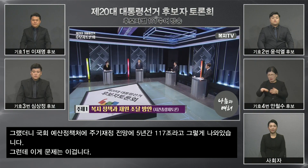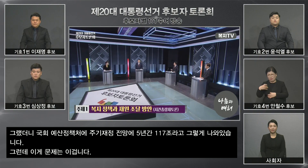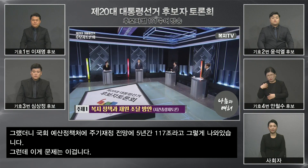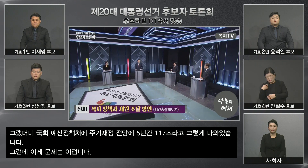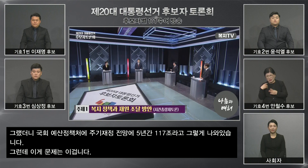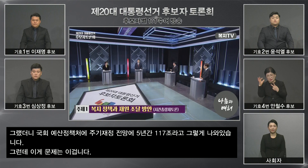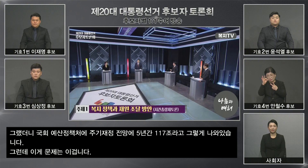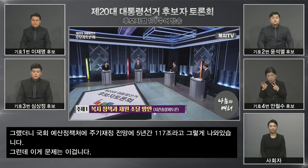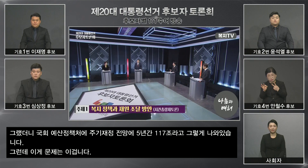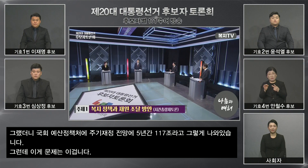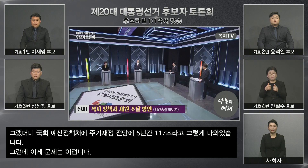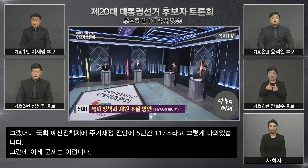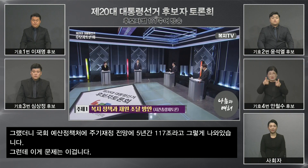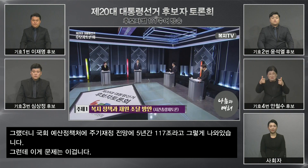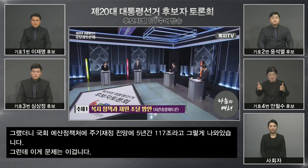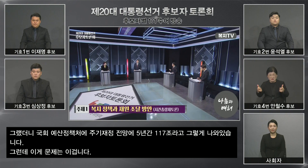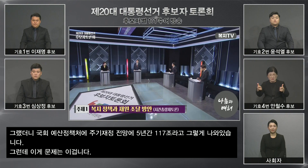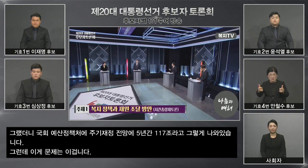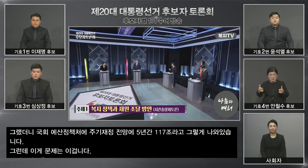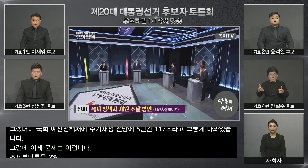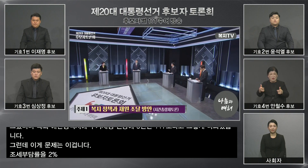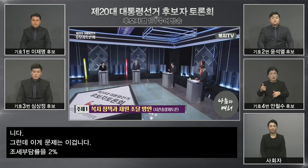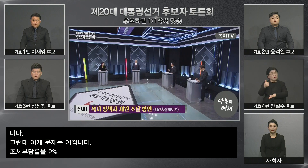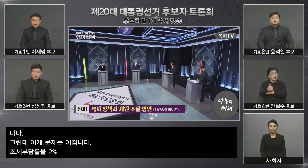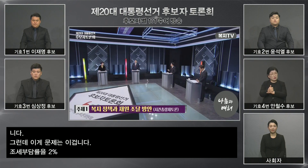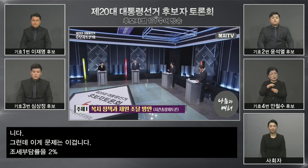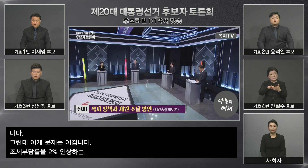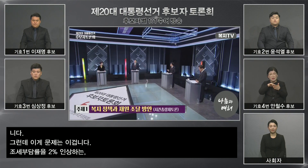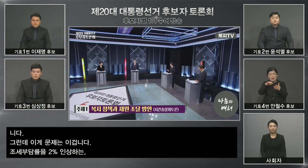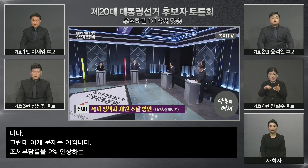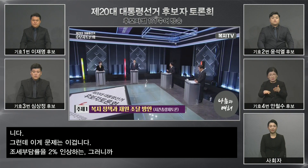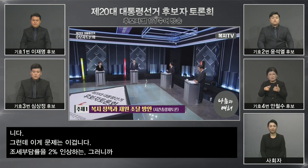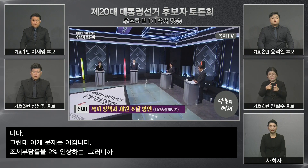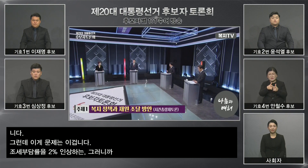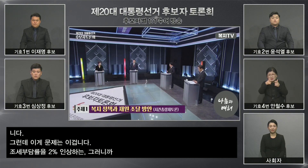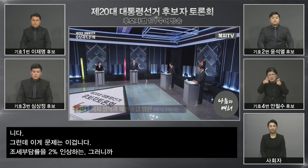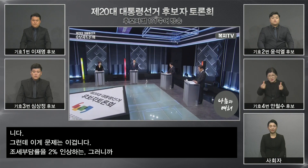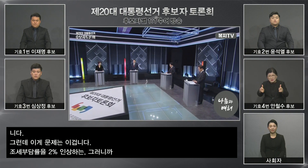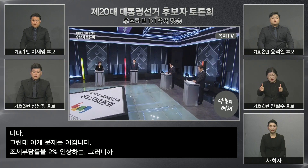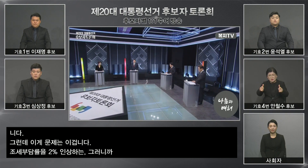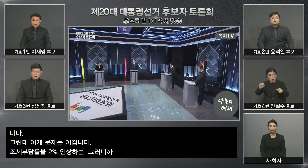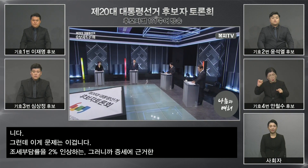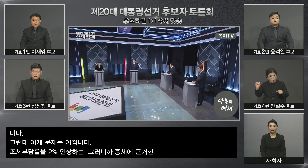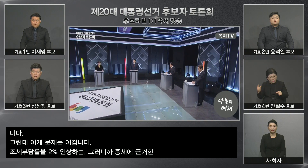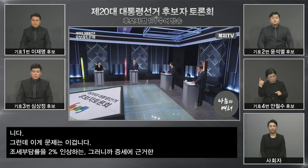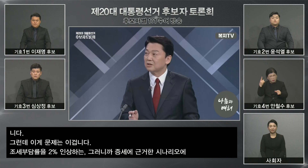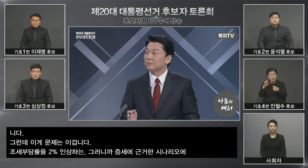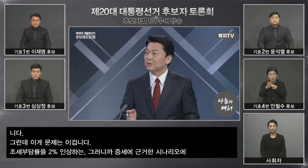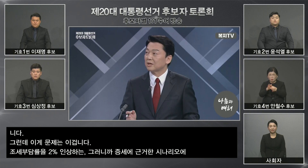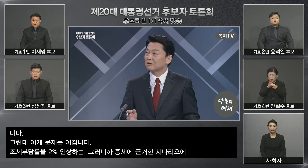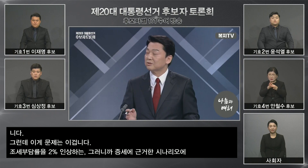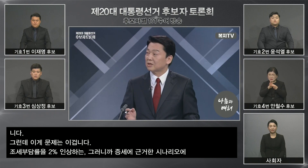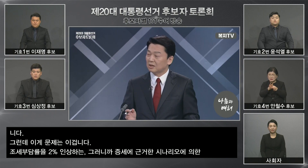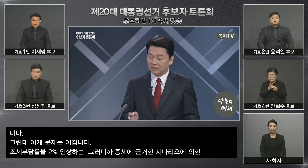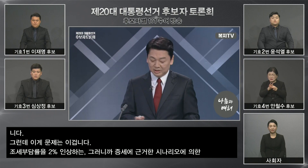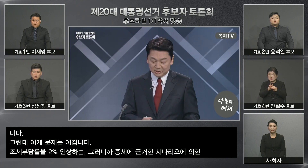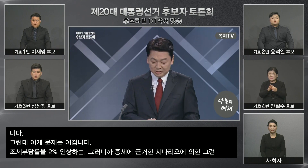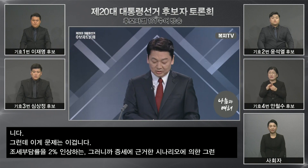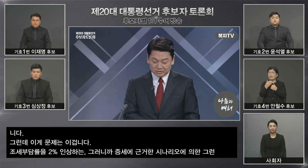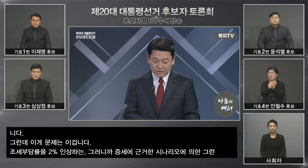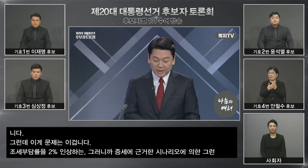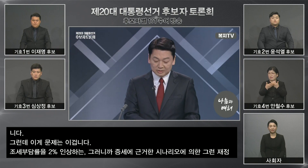2% 인상하는 그러니까 증세에 근거한 시나리오에 의한 그런 재정 추계인 겁니다.